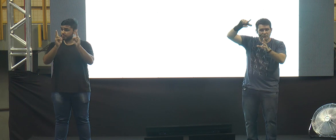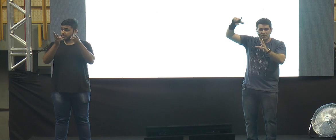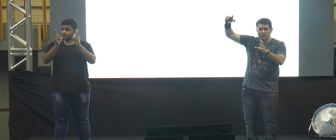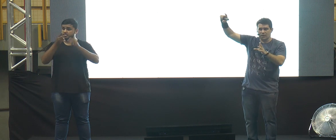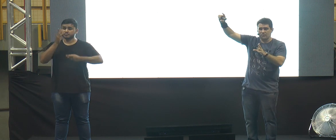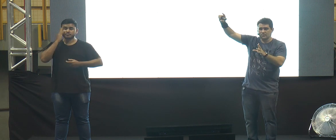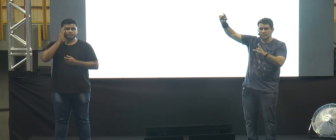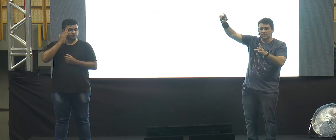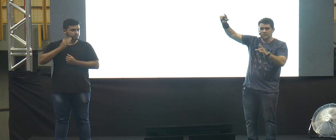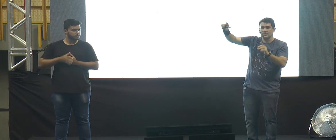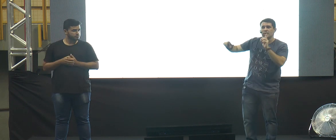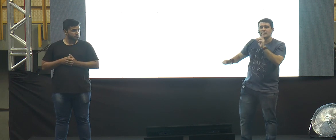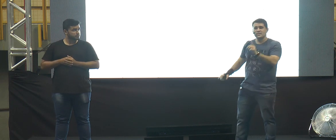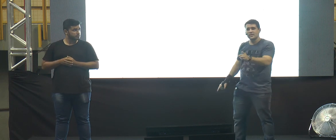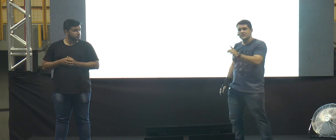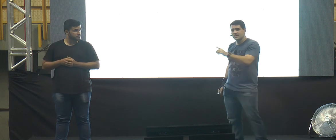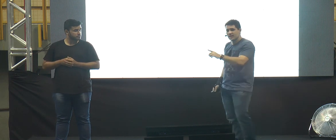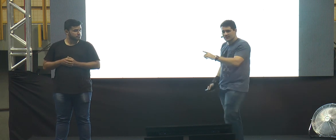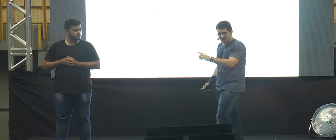do jeito que ela está.